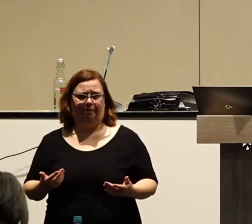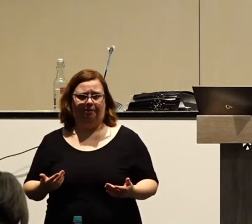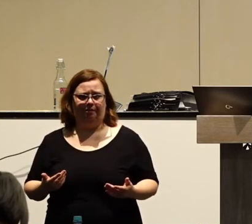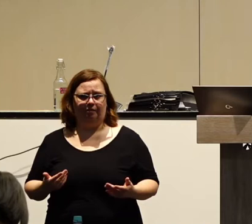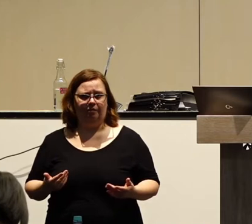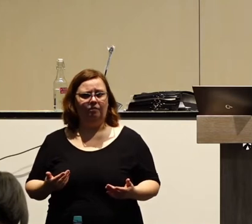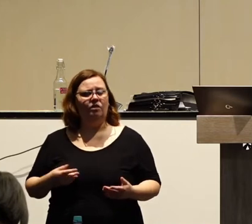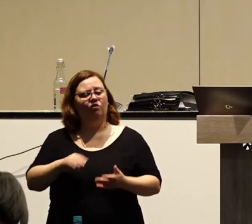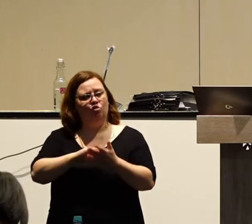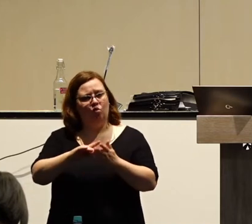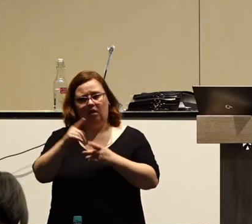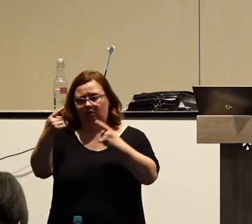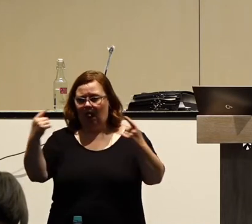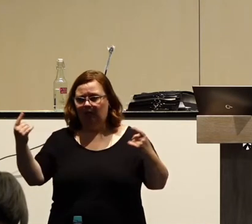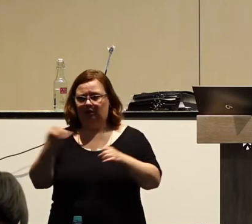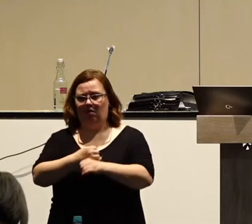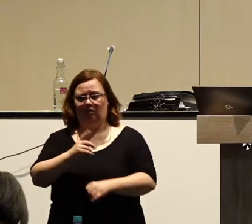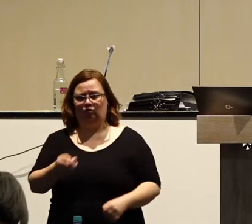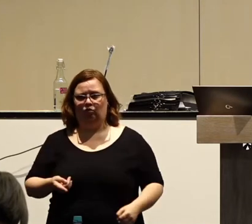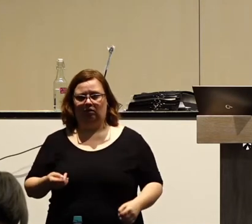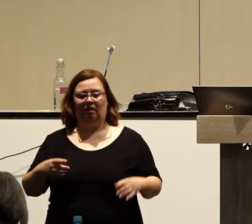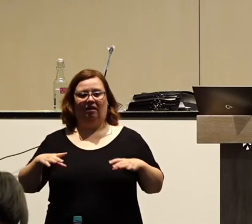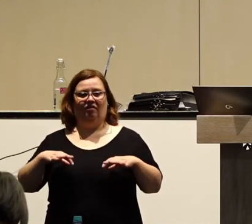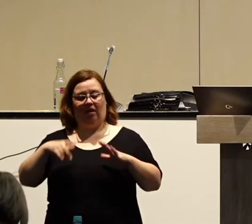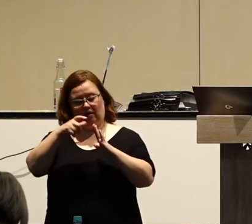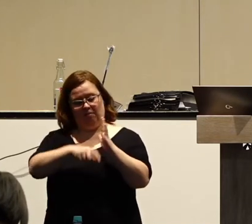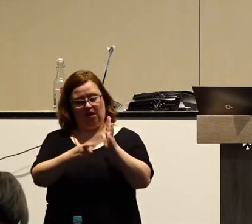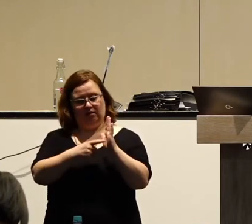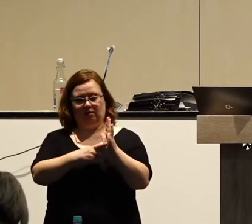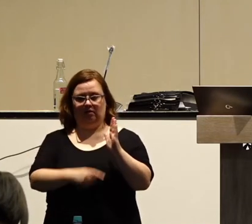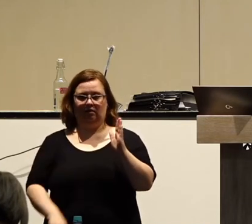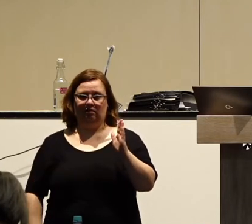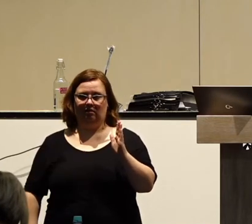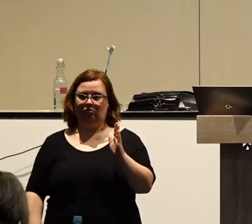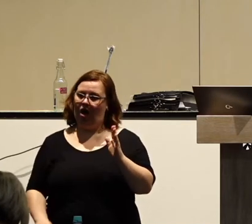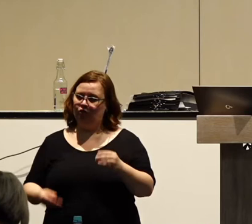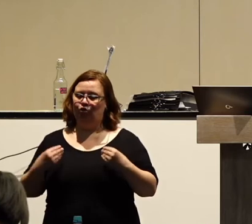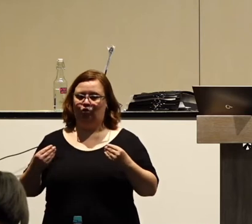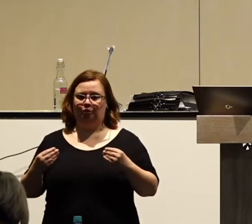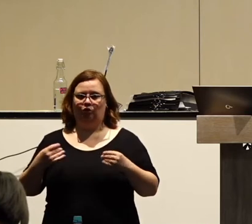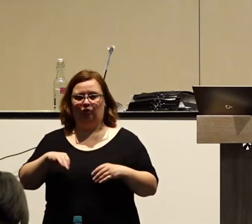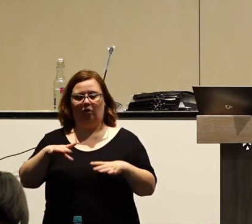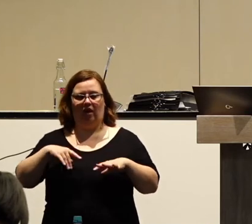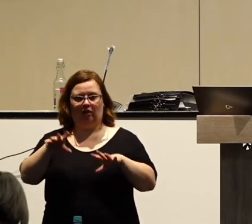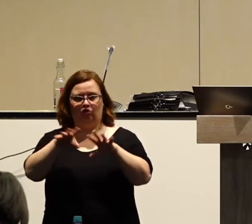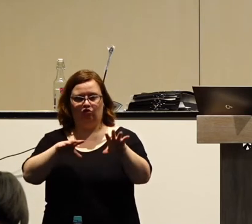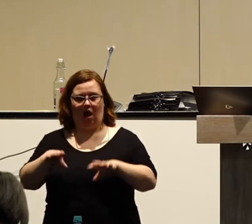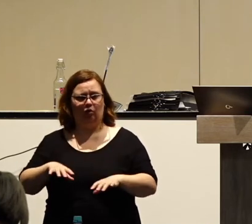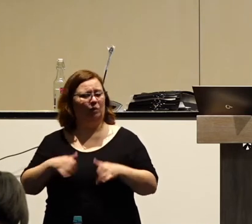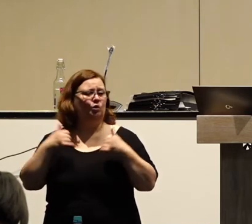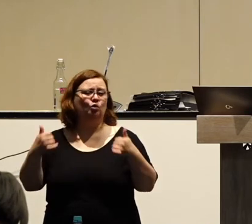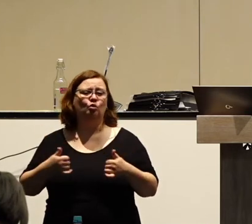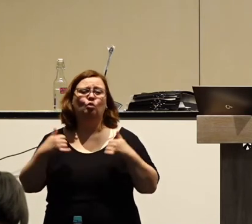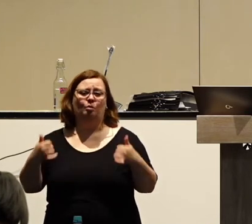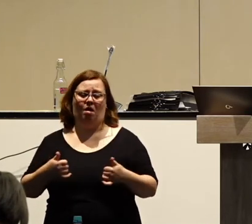Das müssen die Schulen wirklich autark machen. Der Ferienpass, den Sie hier erwähnen, als klassisches Mittel für die Feriengestaltung, der ist ja super